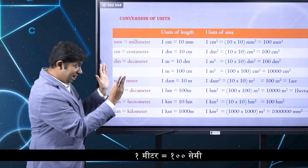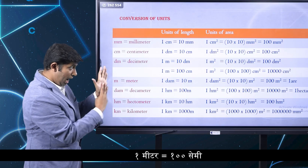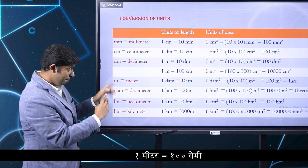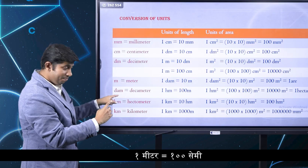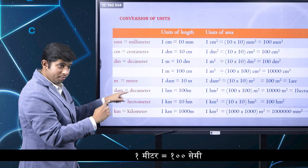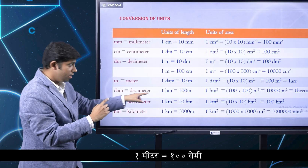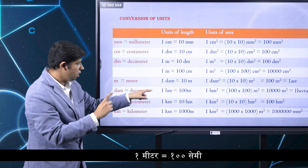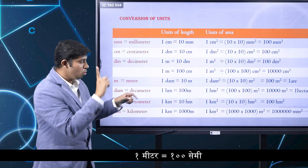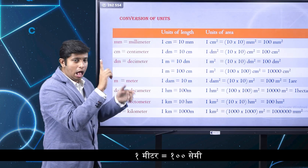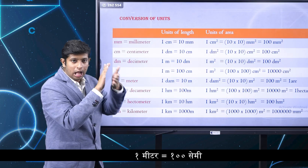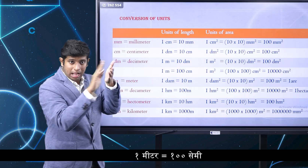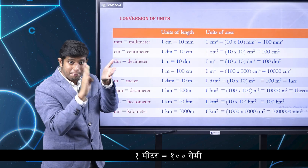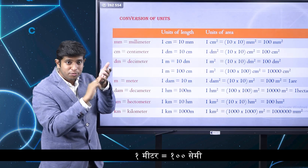1 मीटर 100 सेमी,